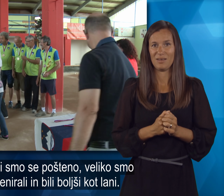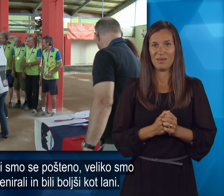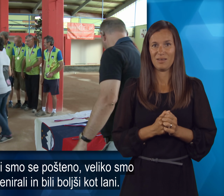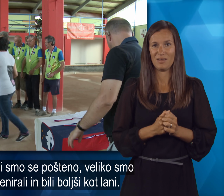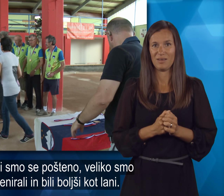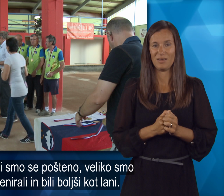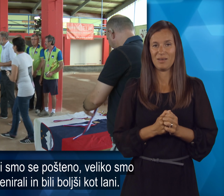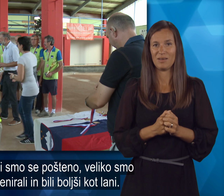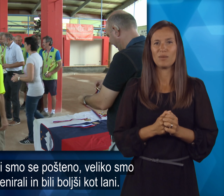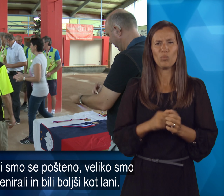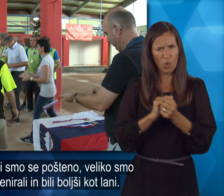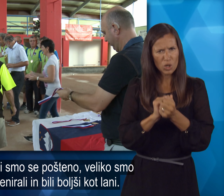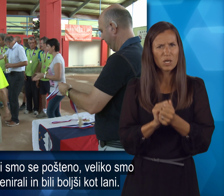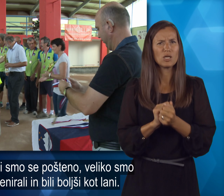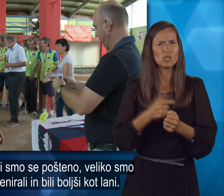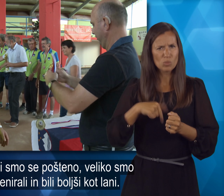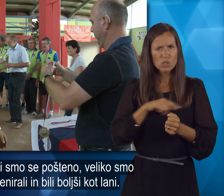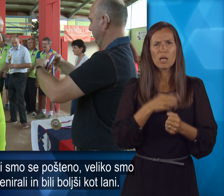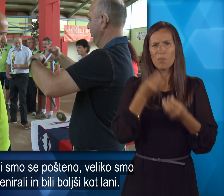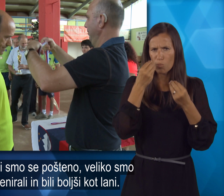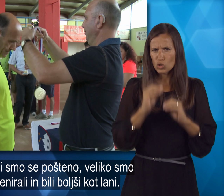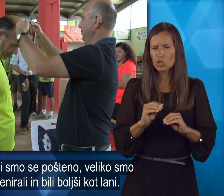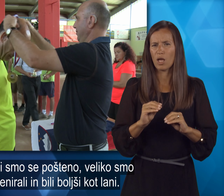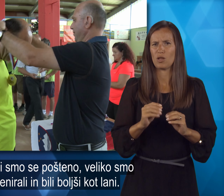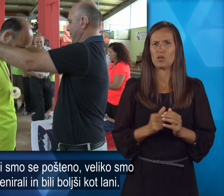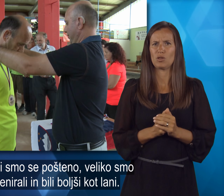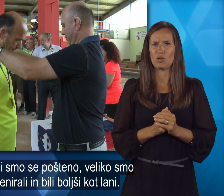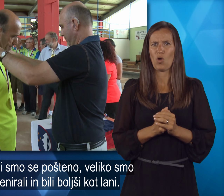Borili smo se v šteno,